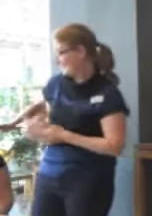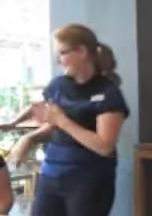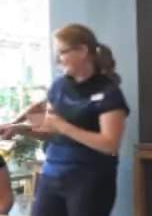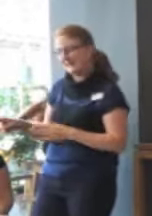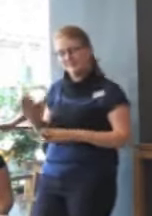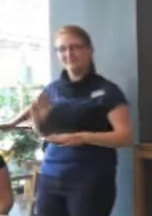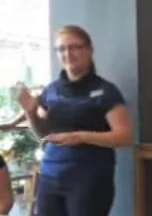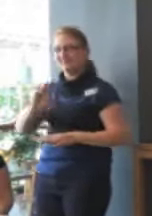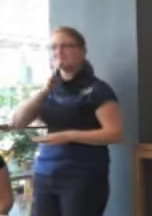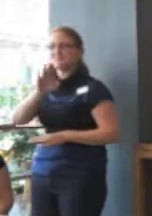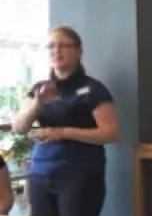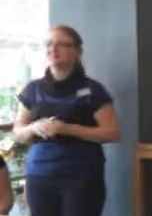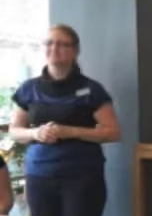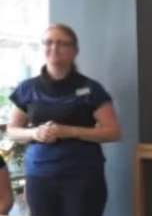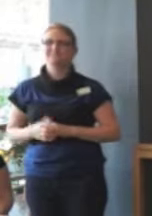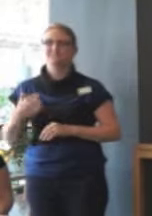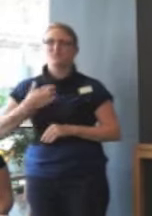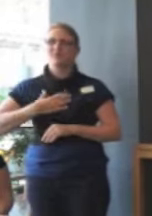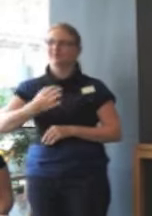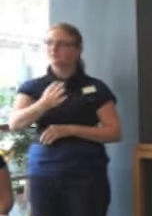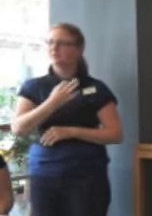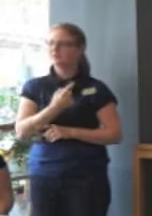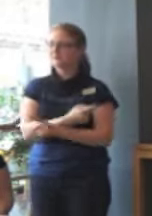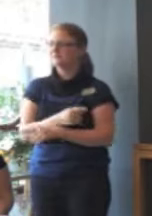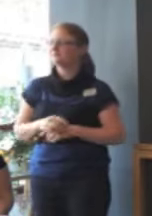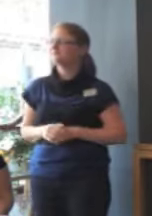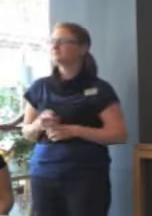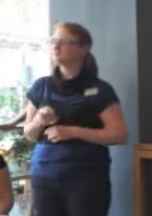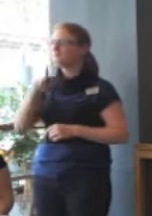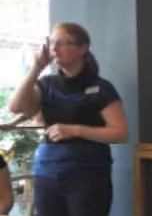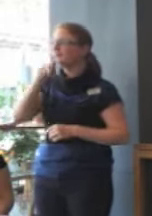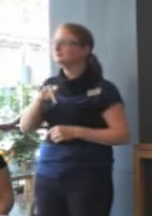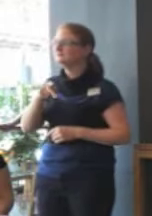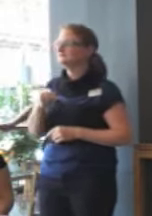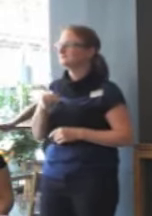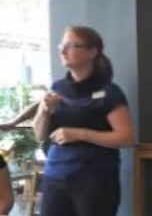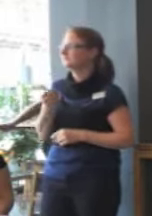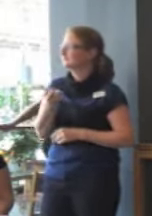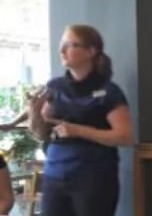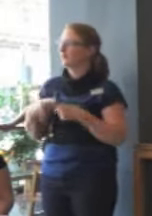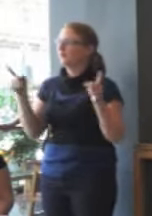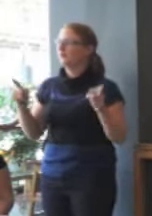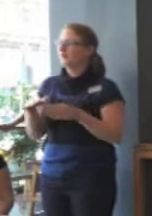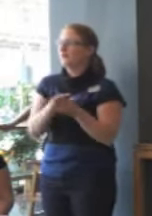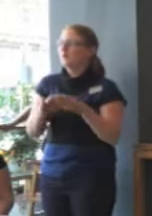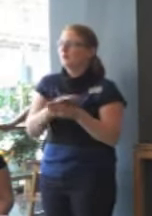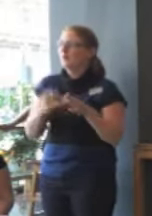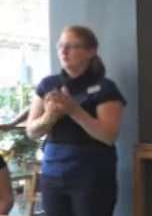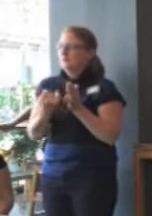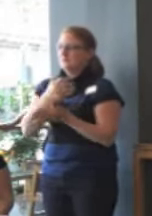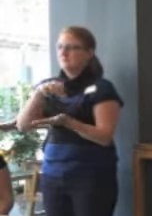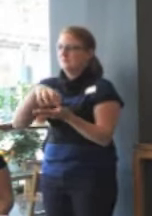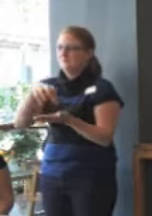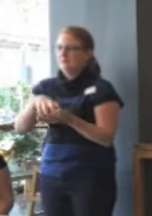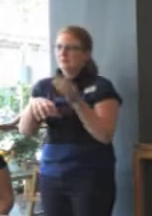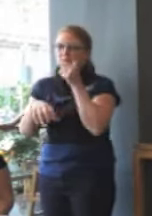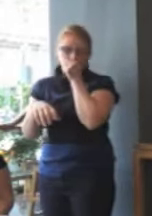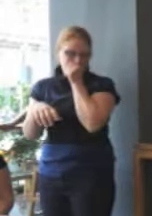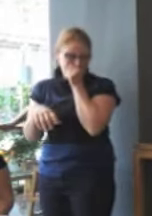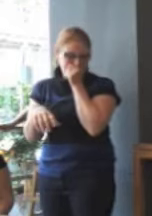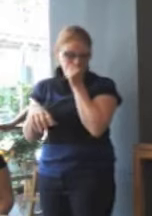en. Utan just eftersom du har sett ett antal olika områden i samhället,